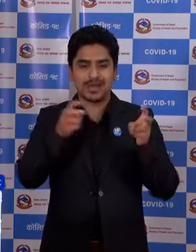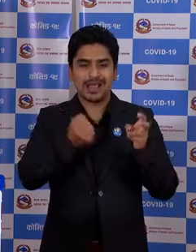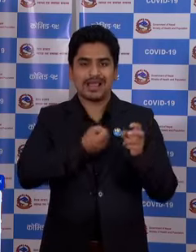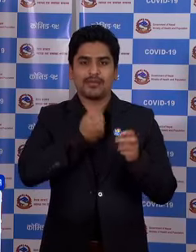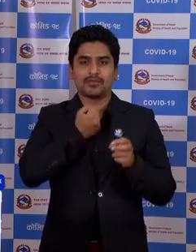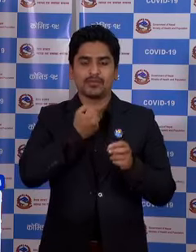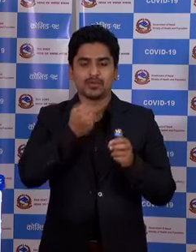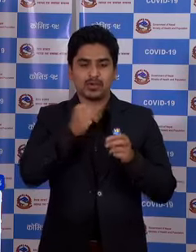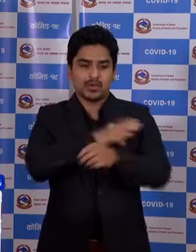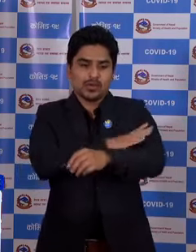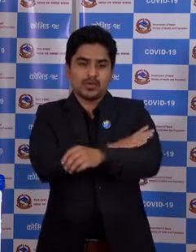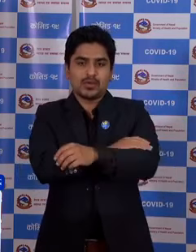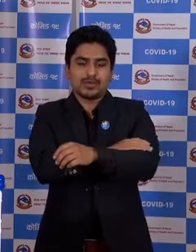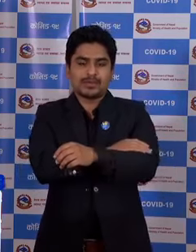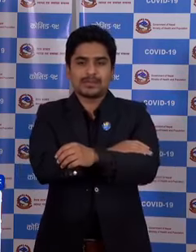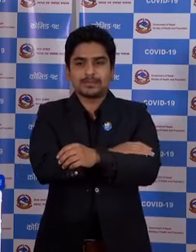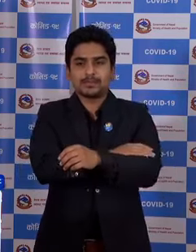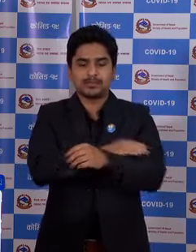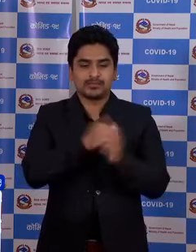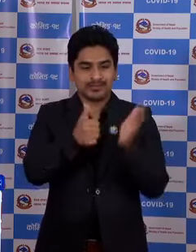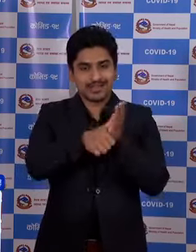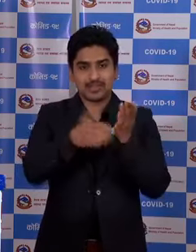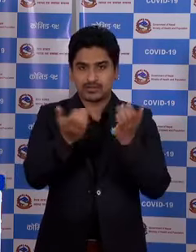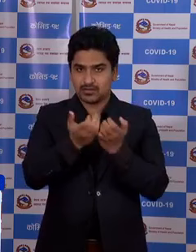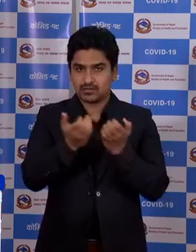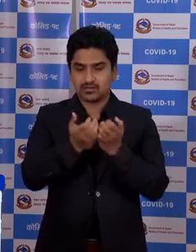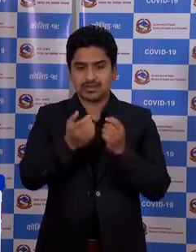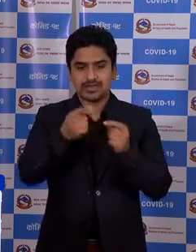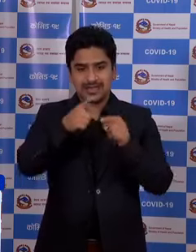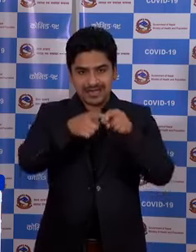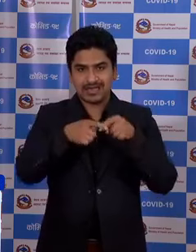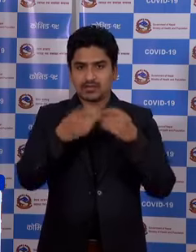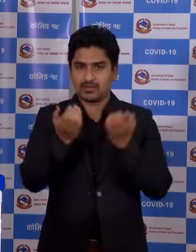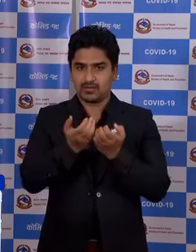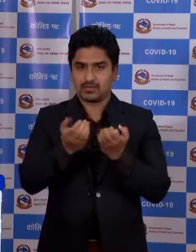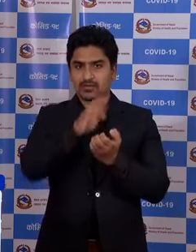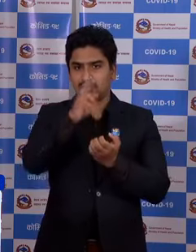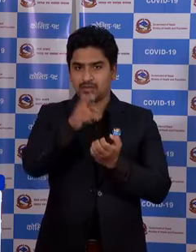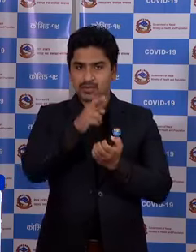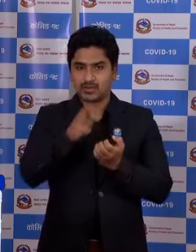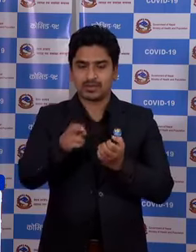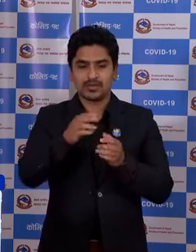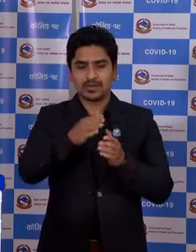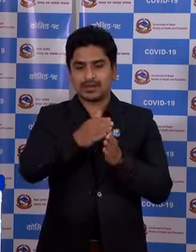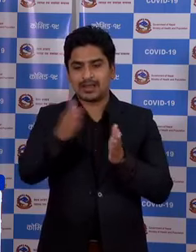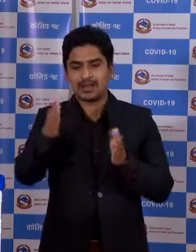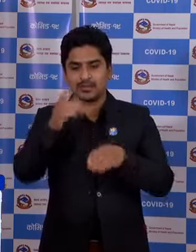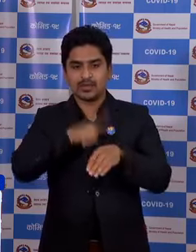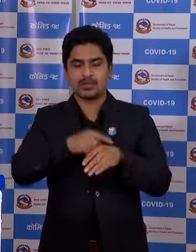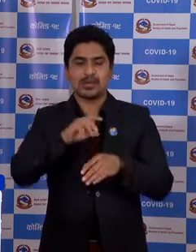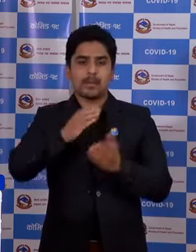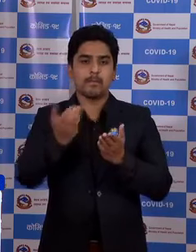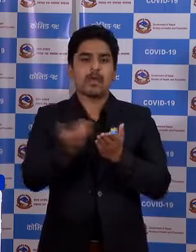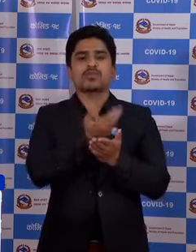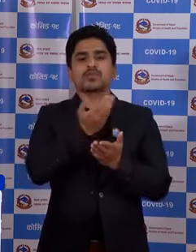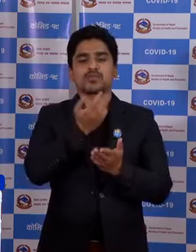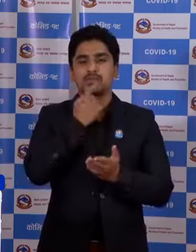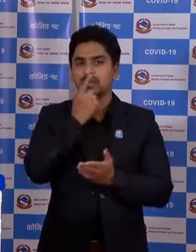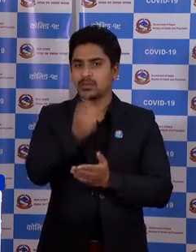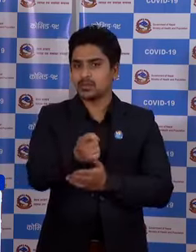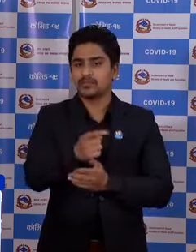आफ्नो रक्तचाप जाँच्नुहोस्, नियन्त्रण गर्नुहोस् र लामो समय बाँच्नुहोस् भन्ने